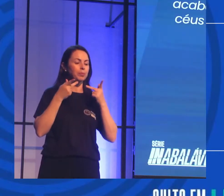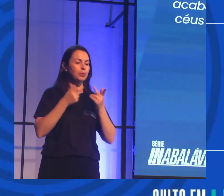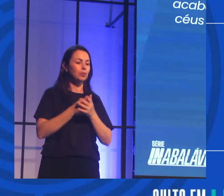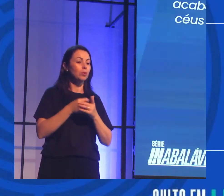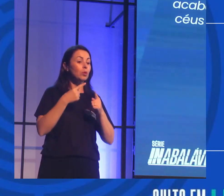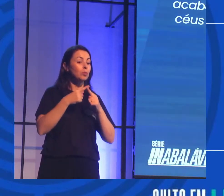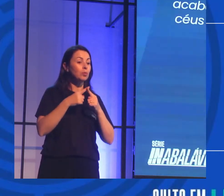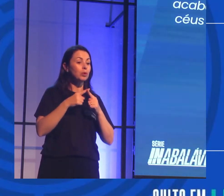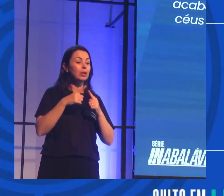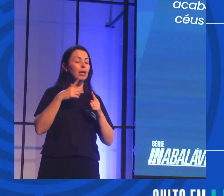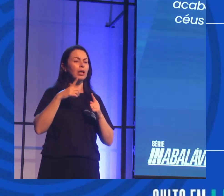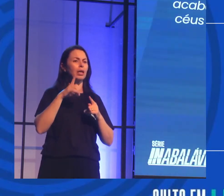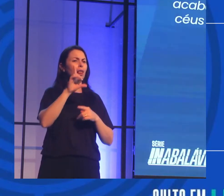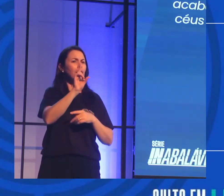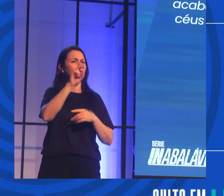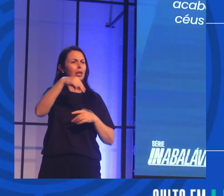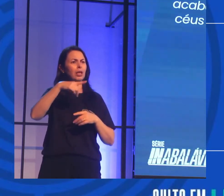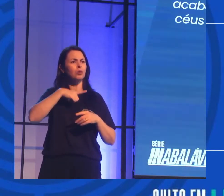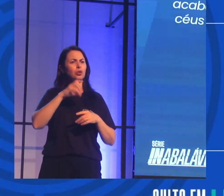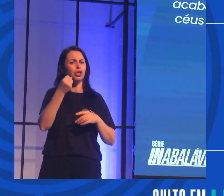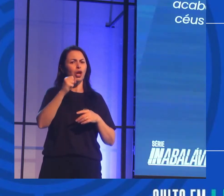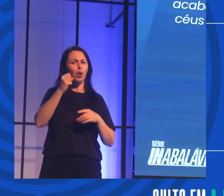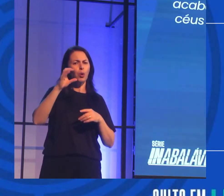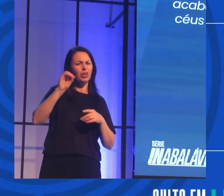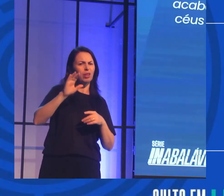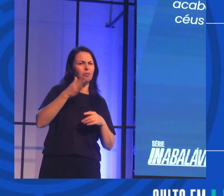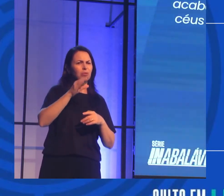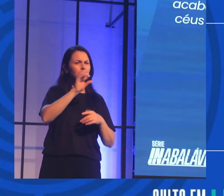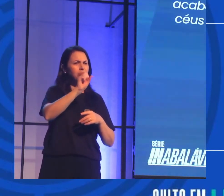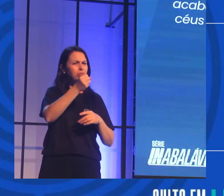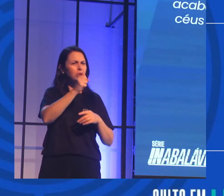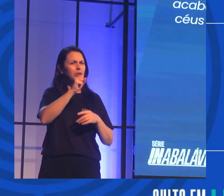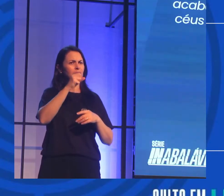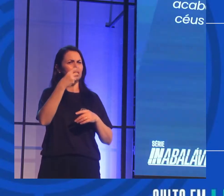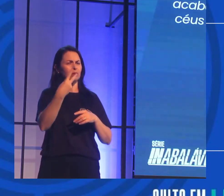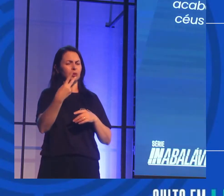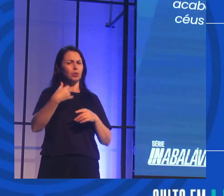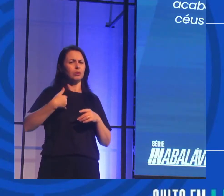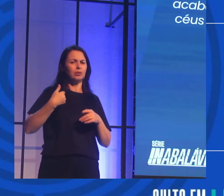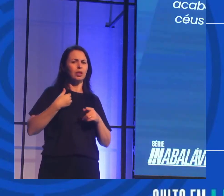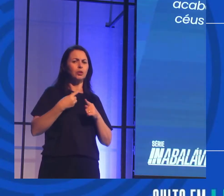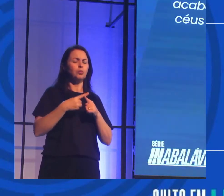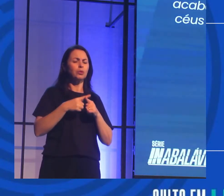Daniel tinha 82 anos nesse episódio, mas o livro continua.